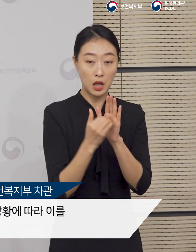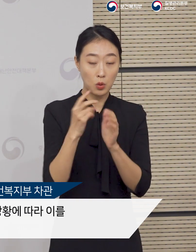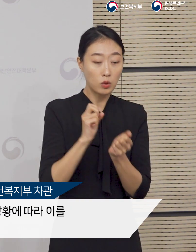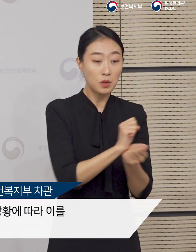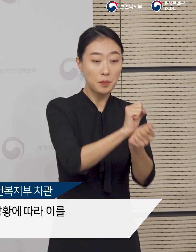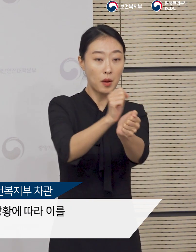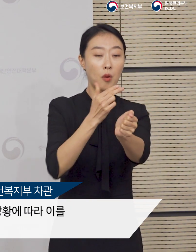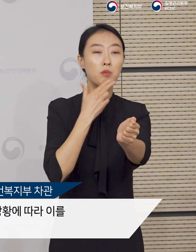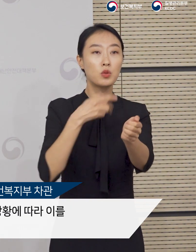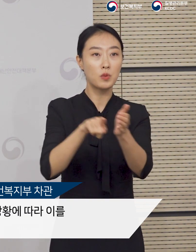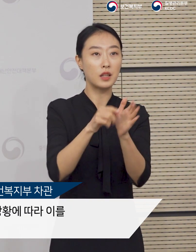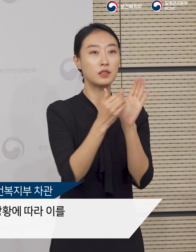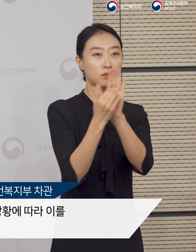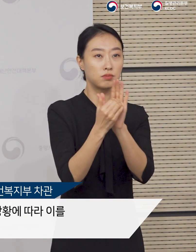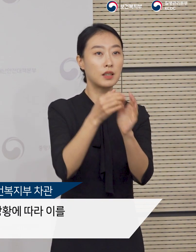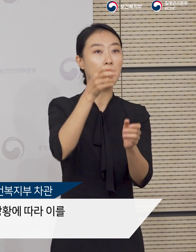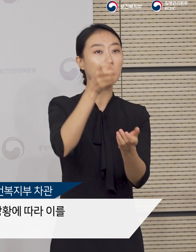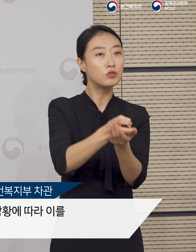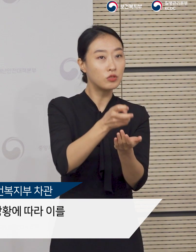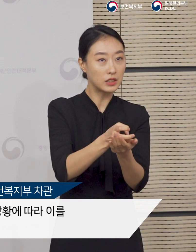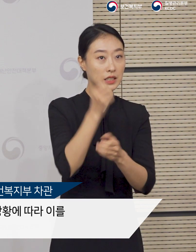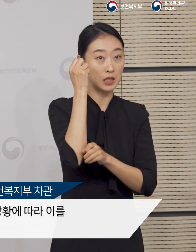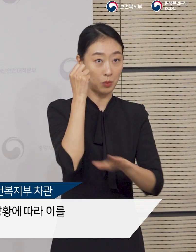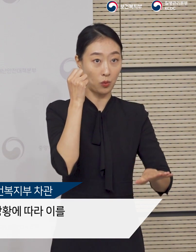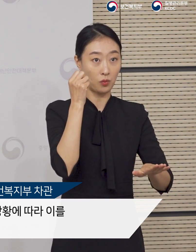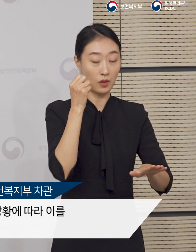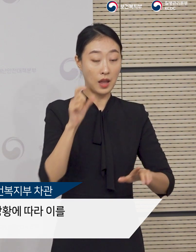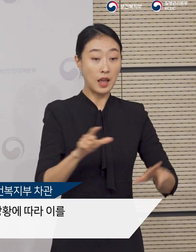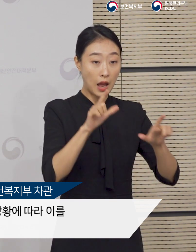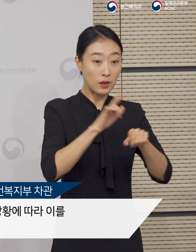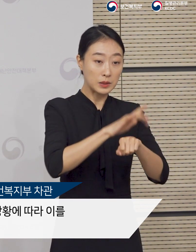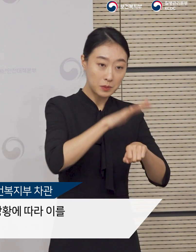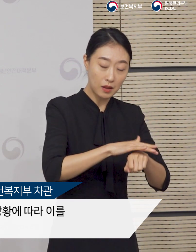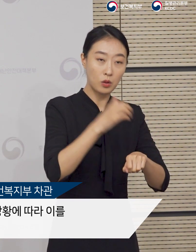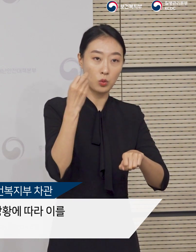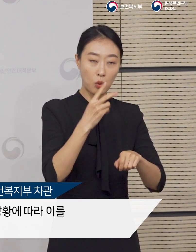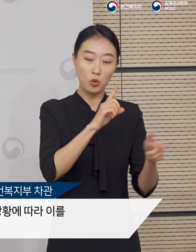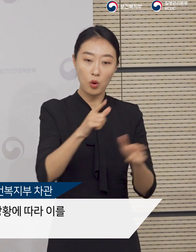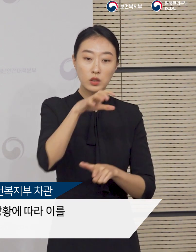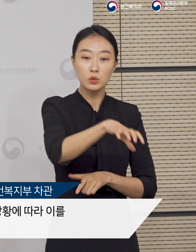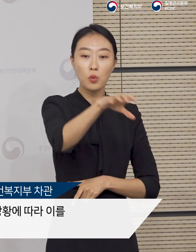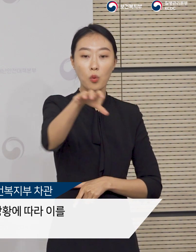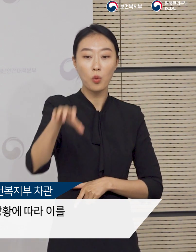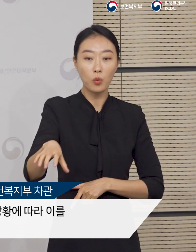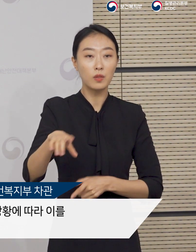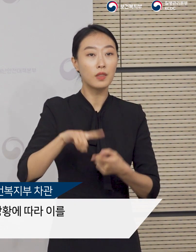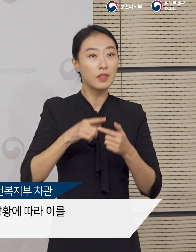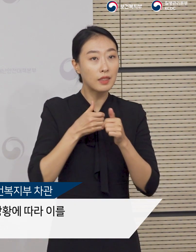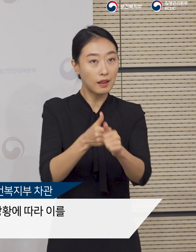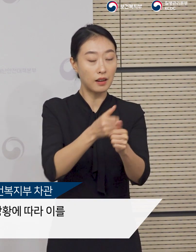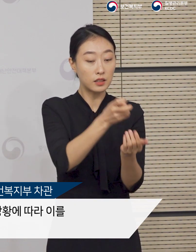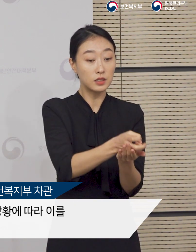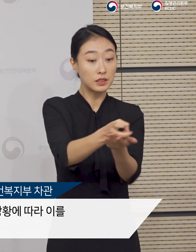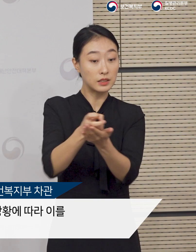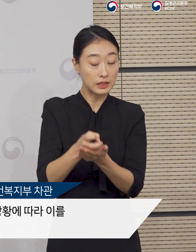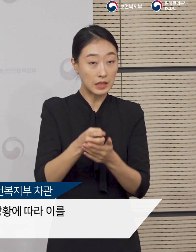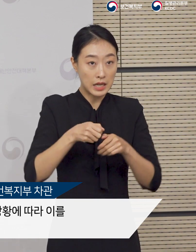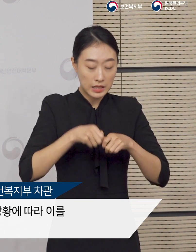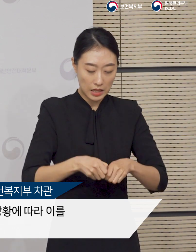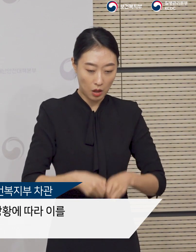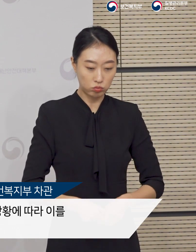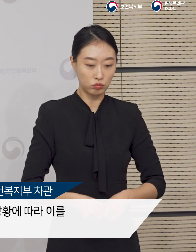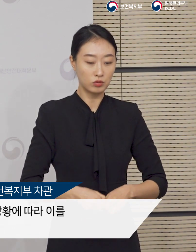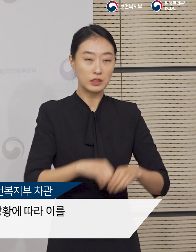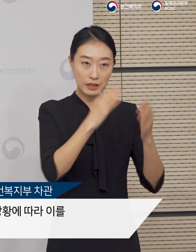실천 수칙으로서 핵심 수칙과 다양한 장소와 상황에 따라 이를 실천할 수 있는 세부